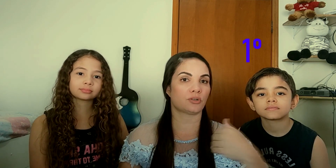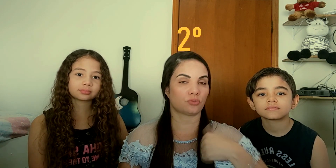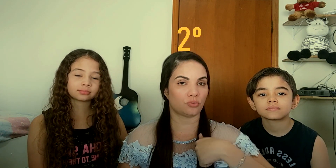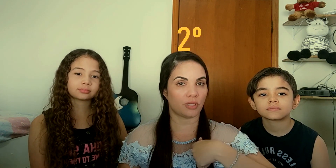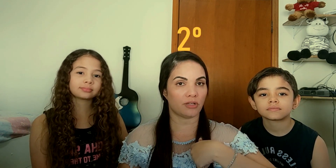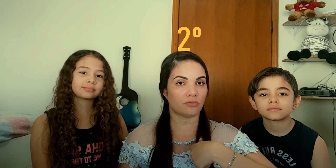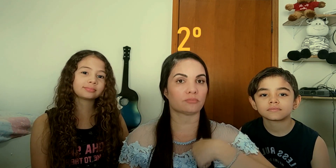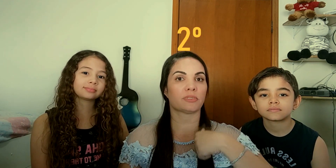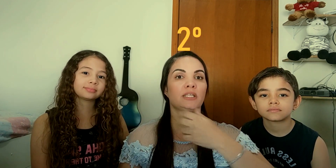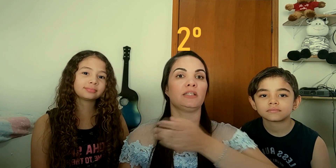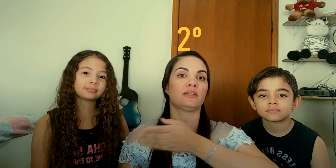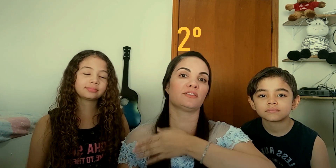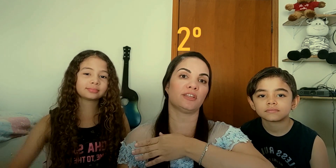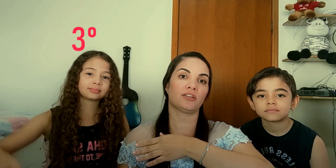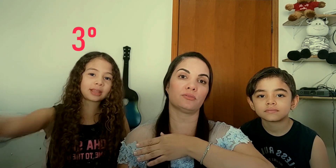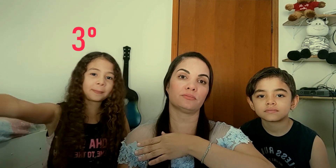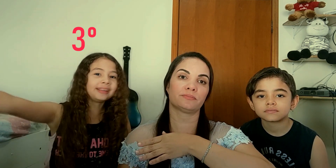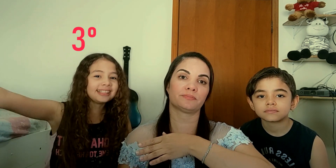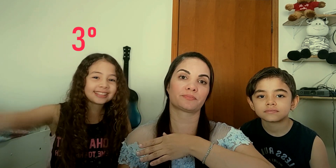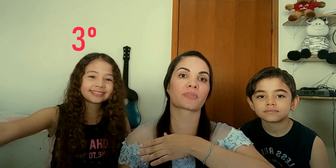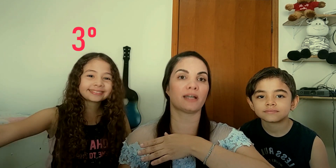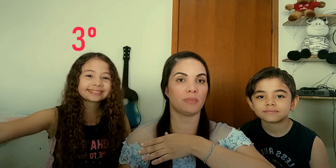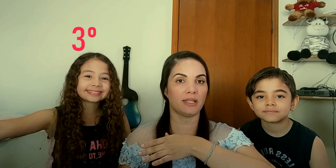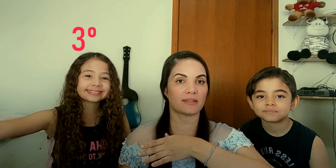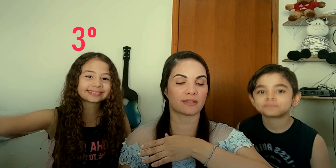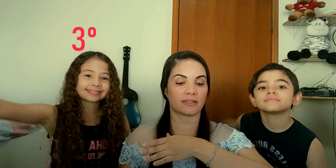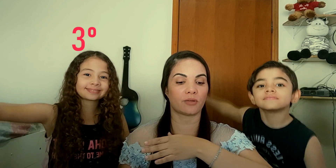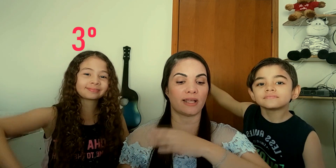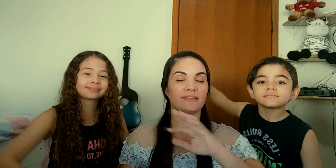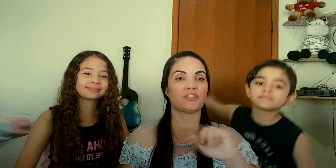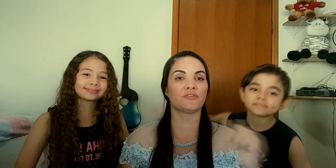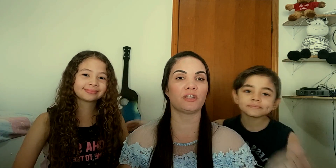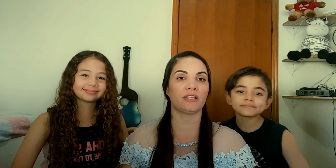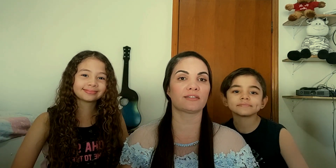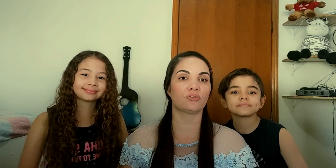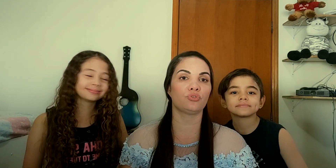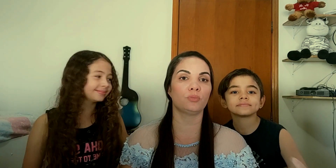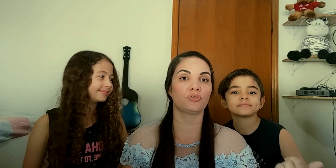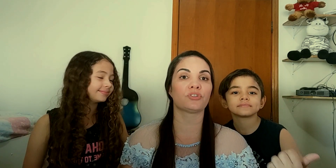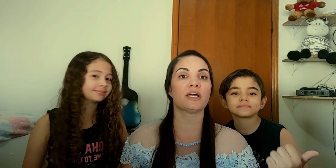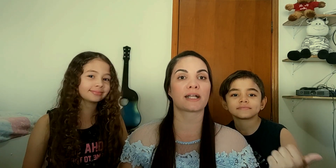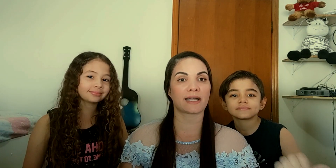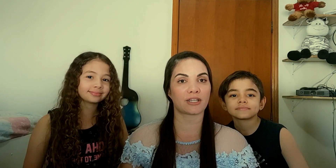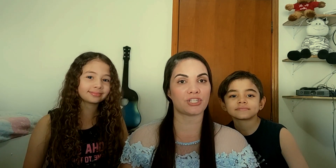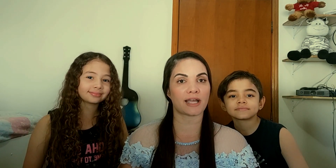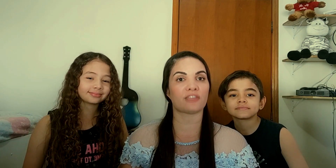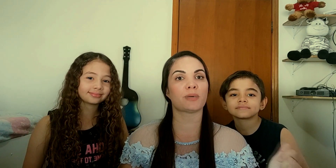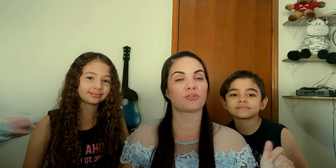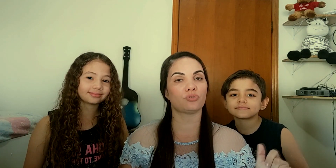segundo eu e terceiro a Melissa. Então, essa a diferença dos números cardeais para os